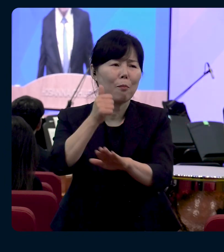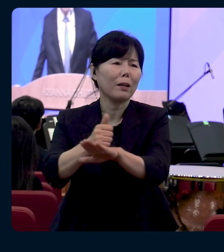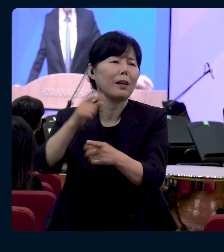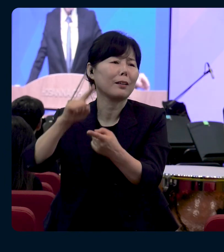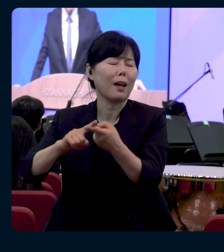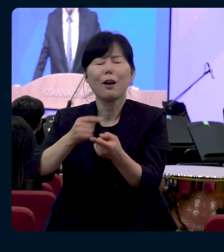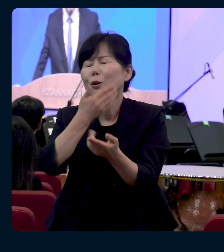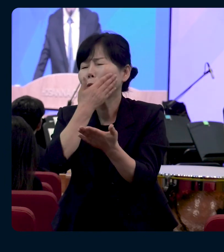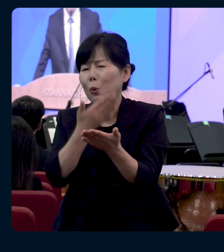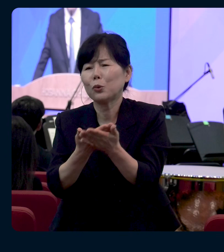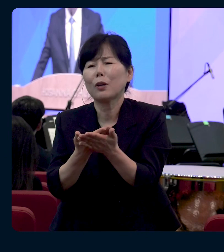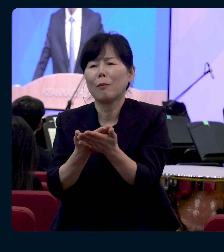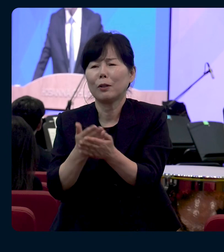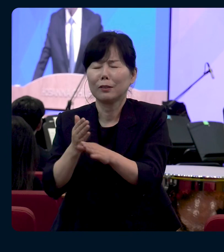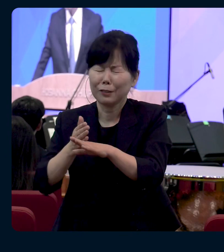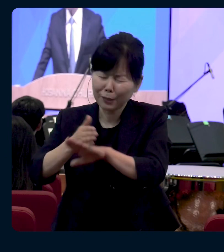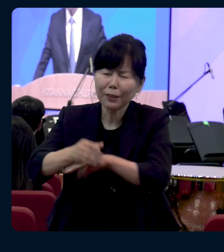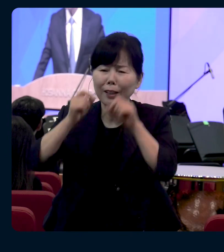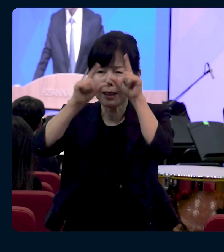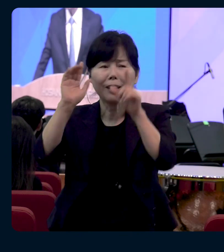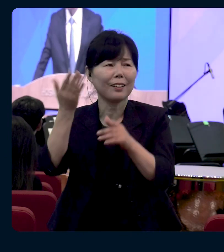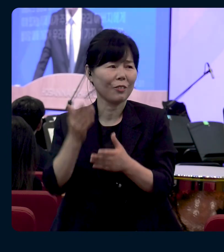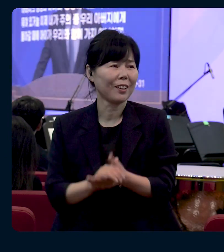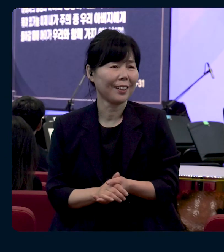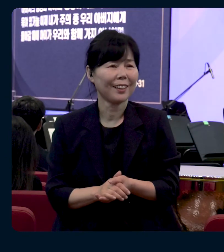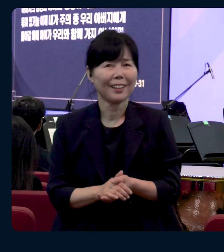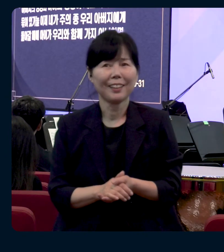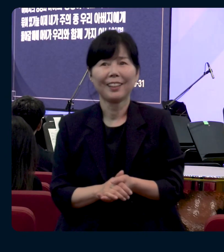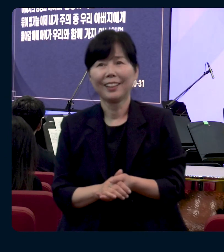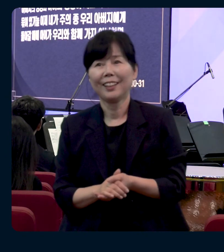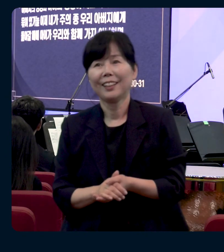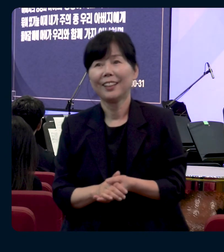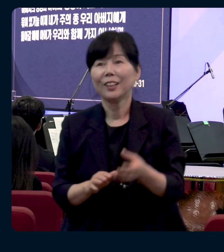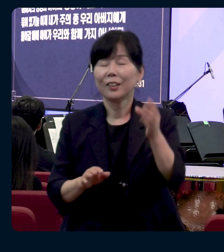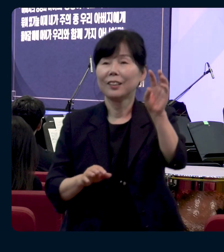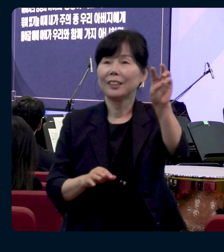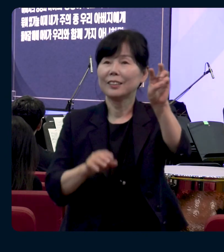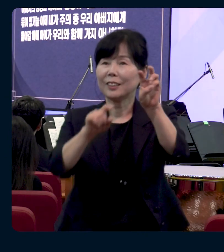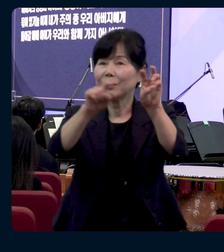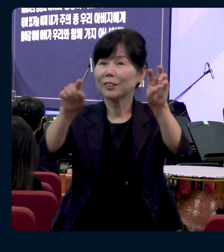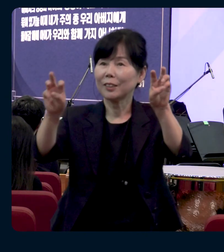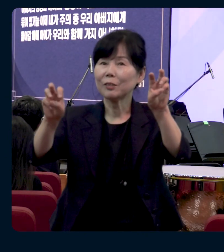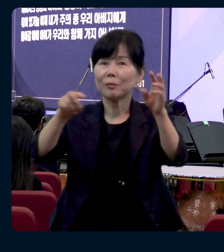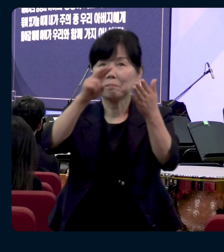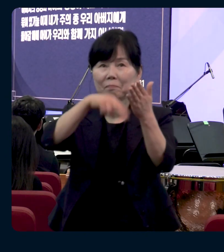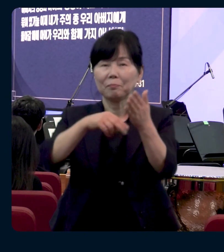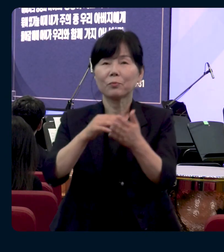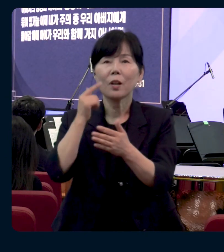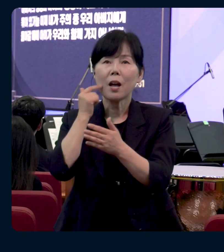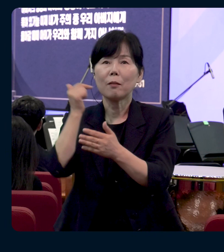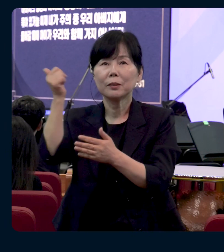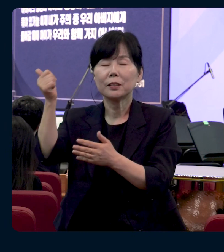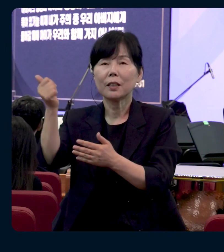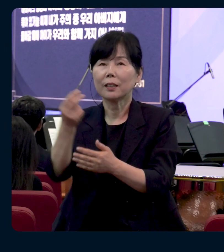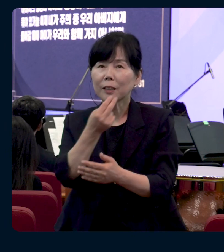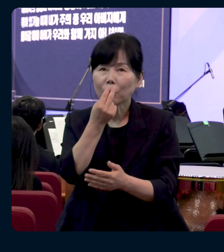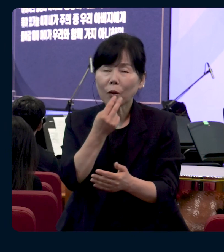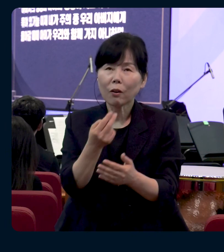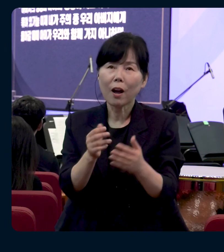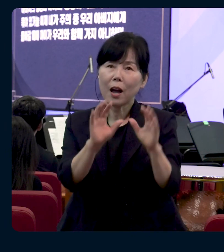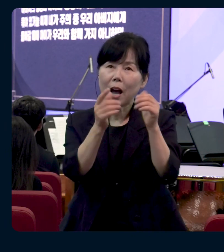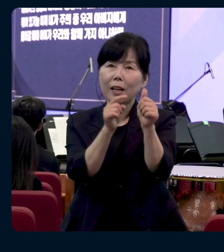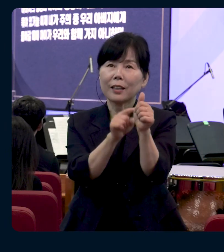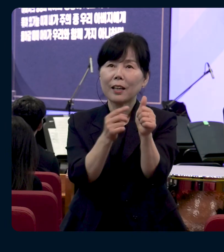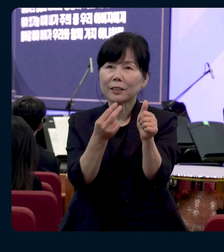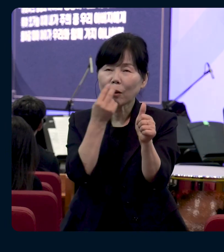우리 30절부터 31절까지 말씀을 함께 읽겠습니다. 같이 읽습니다. 아버지의 생명과 아이의